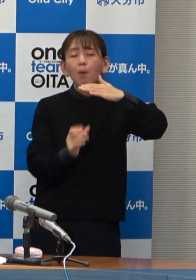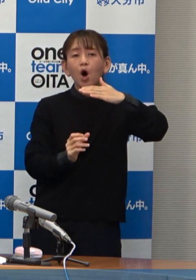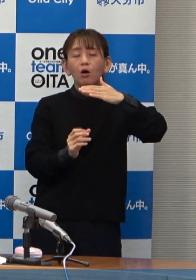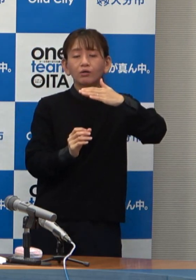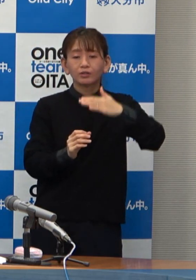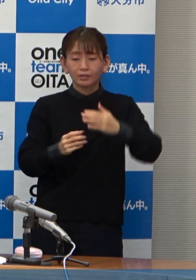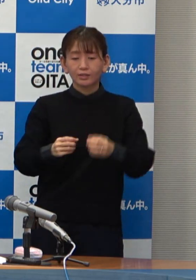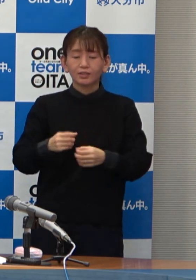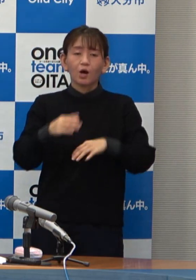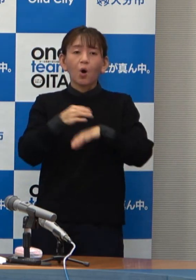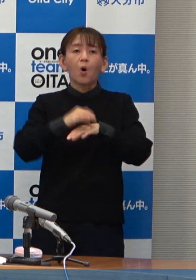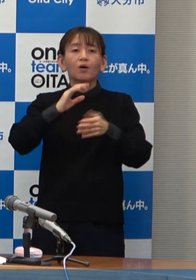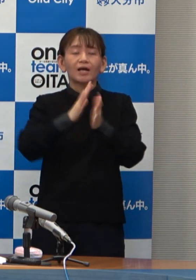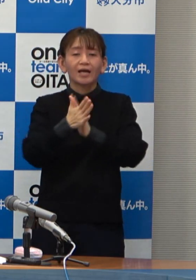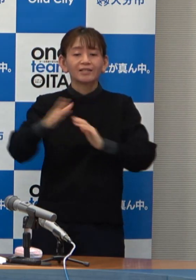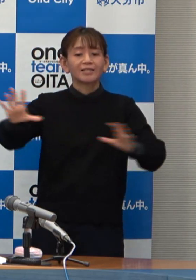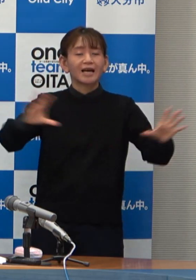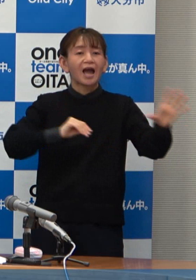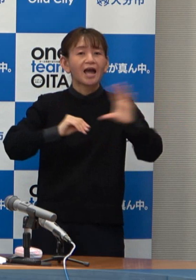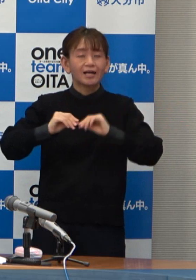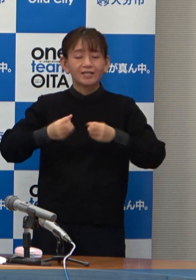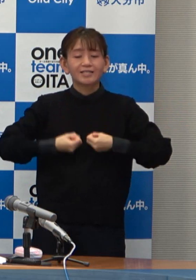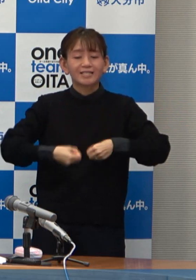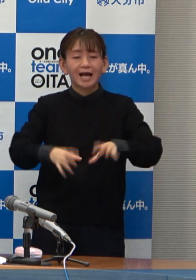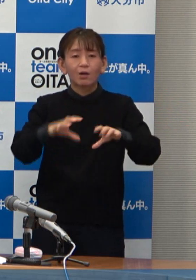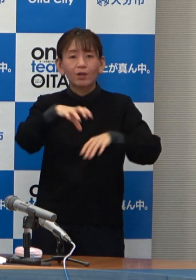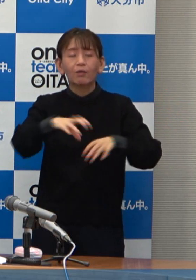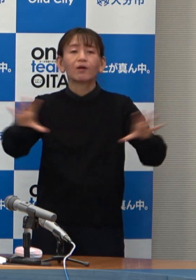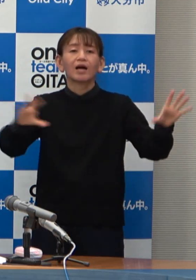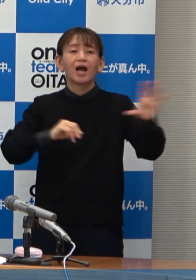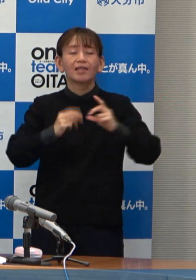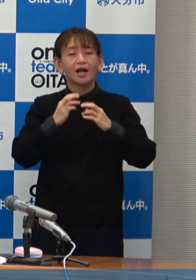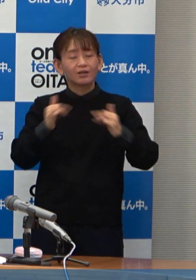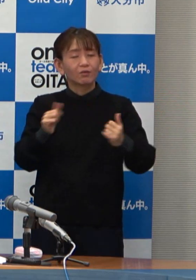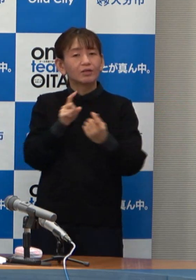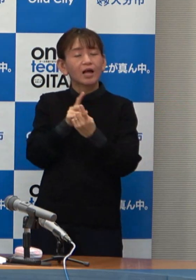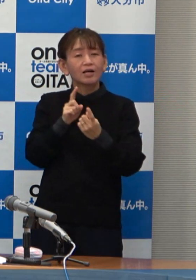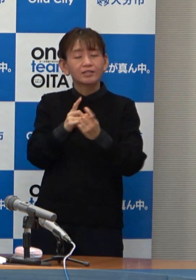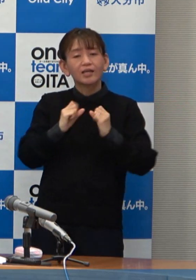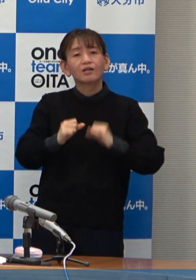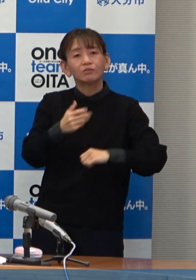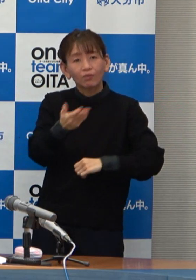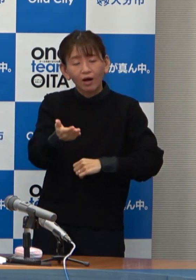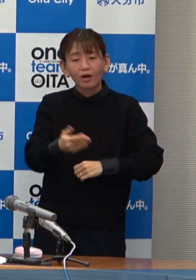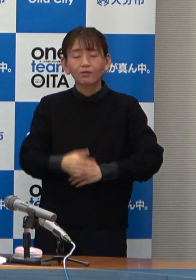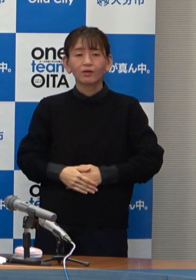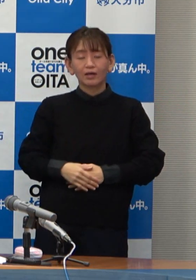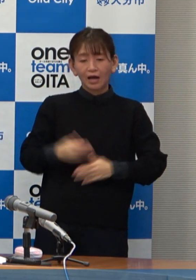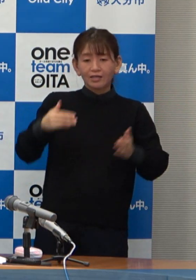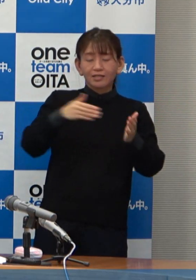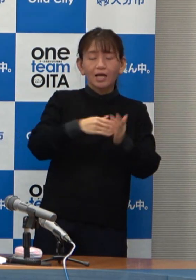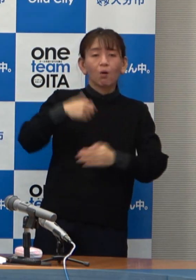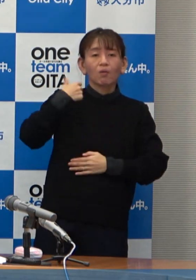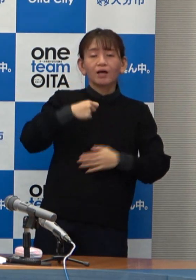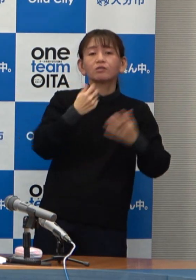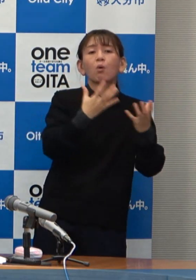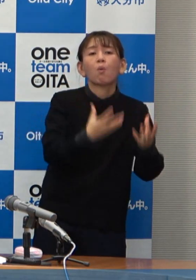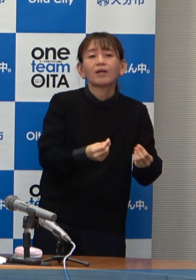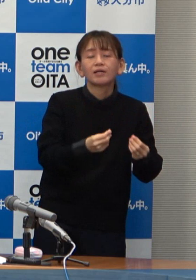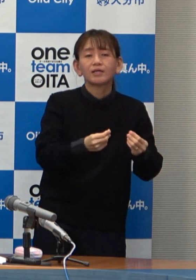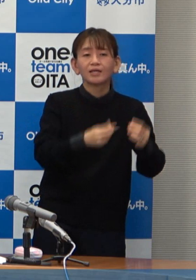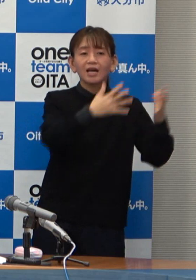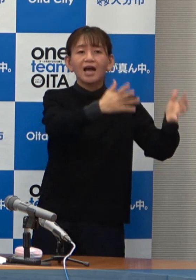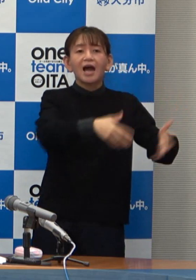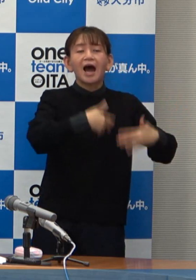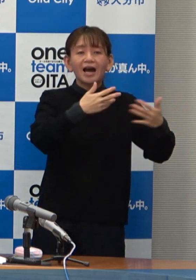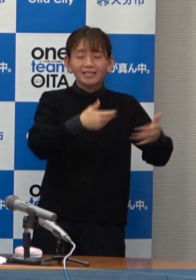里帰りした人を考えてえやるのかあるいはもう夏の終りこれから秋の収穫の時期のお